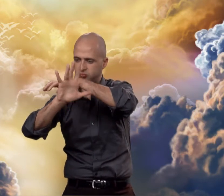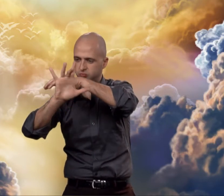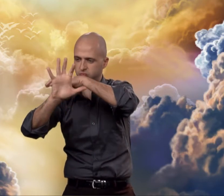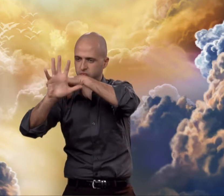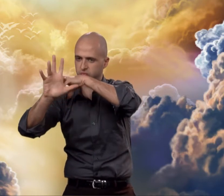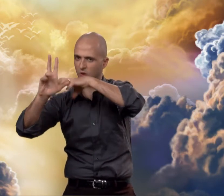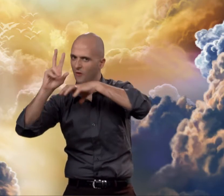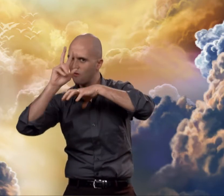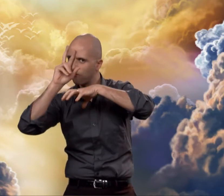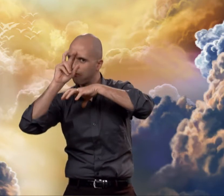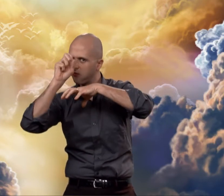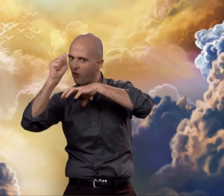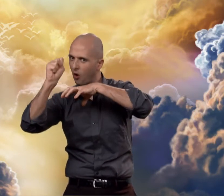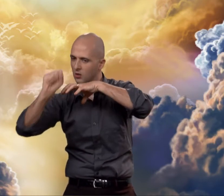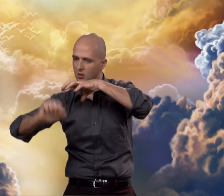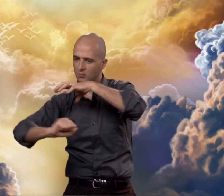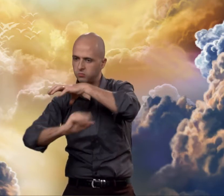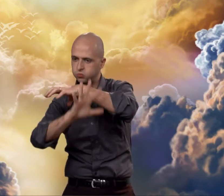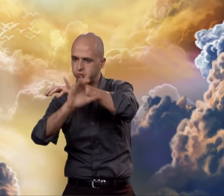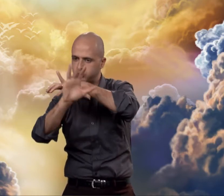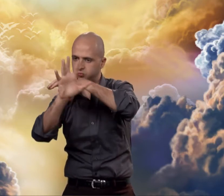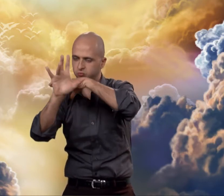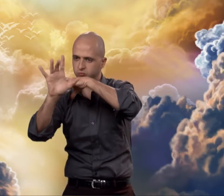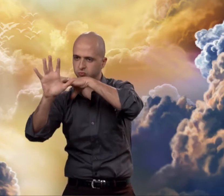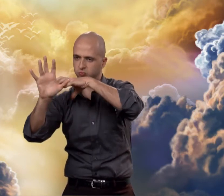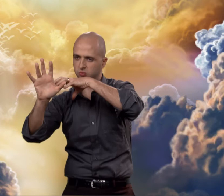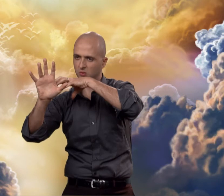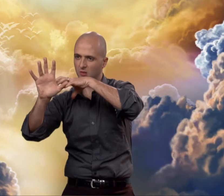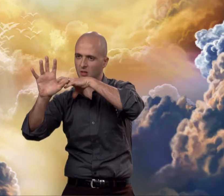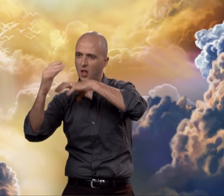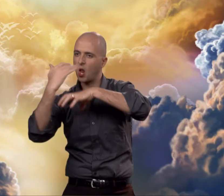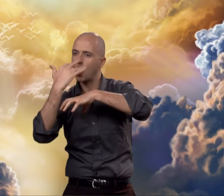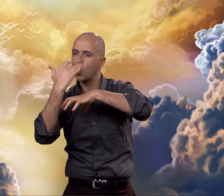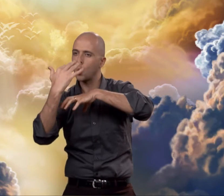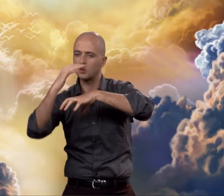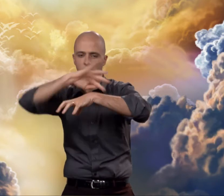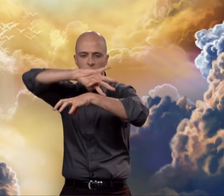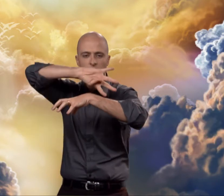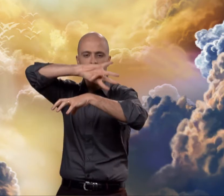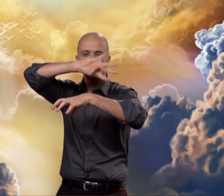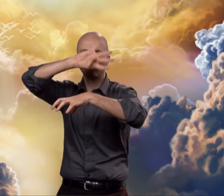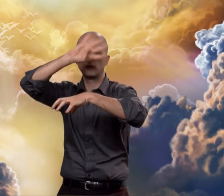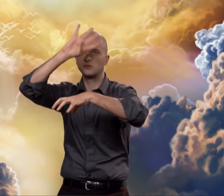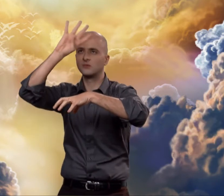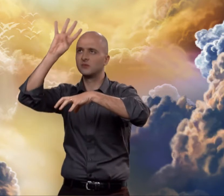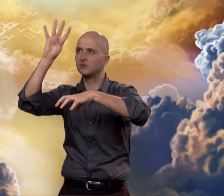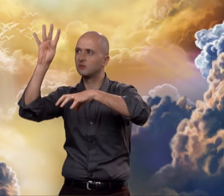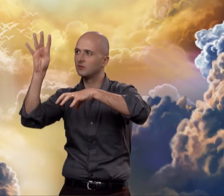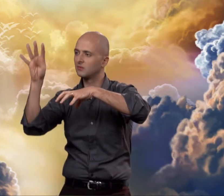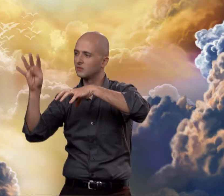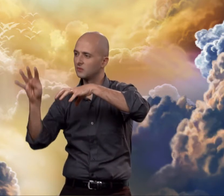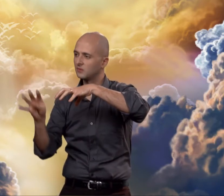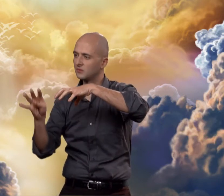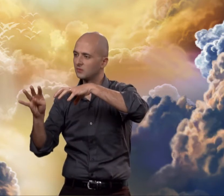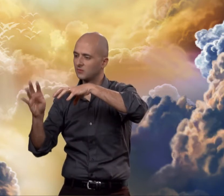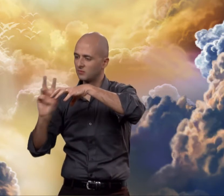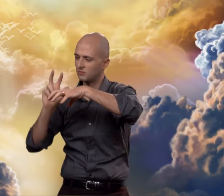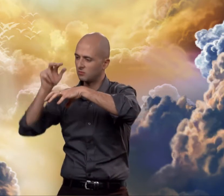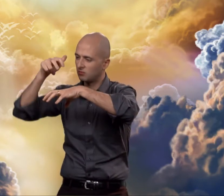Reis desce sobre a nuvem, envolto em fogo flamejante. A terra treme diante dele. Nosso Deus vem, certamente